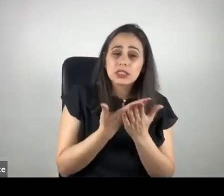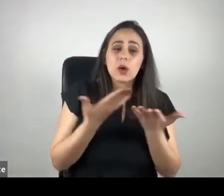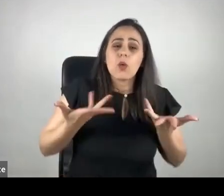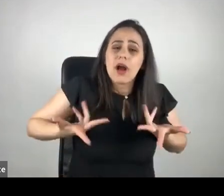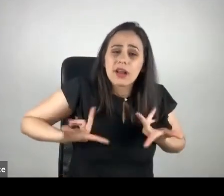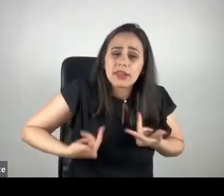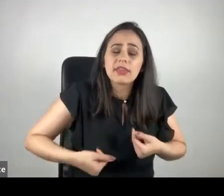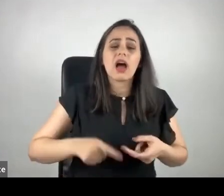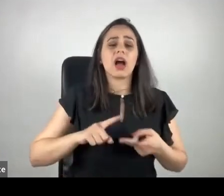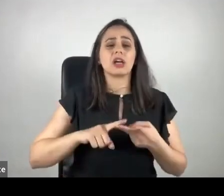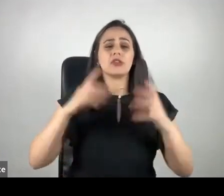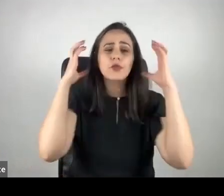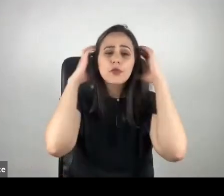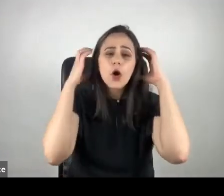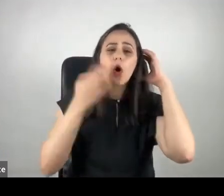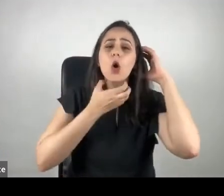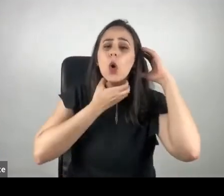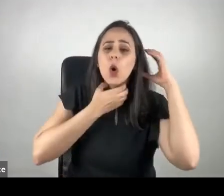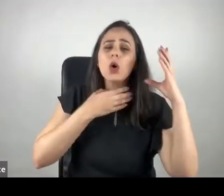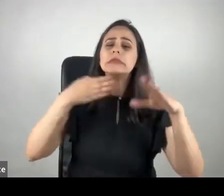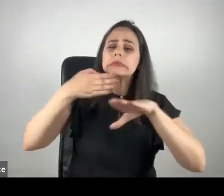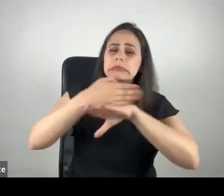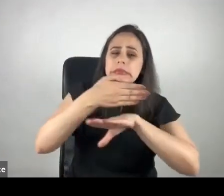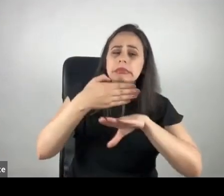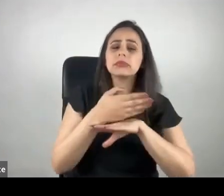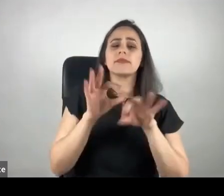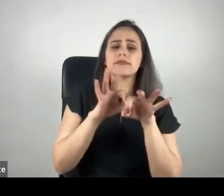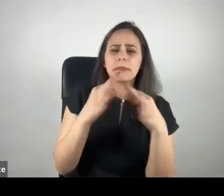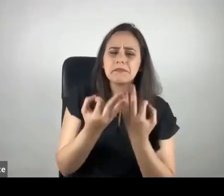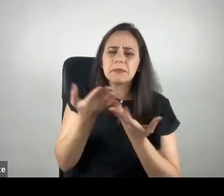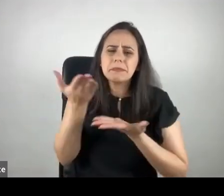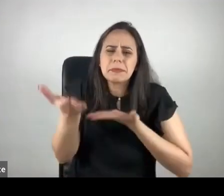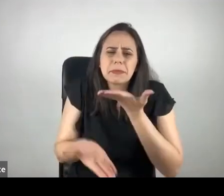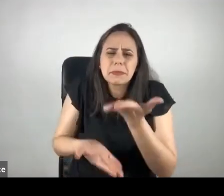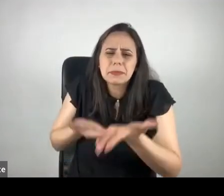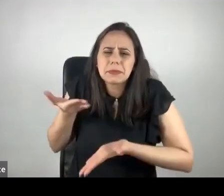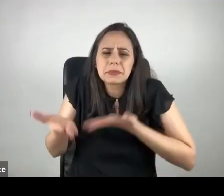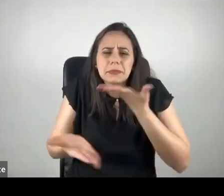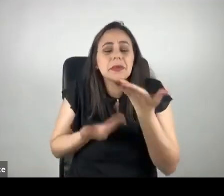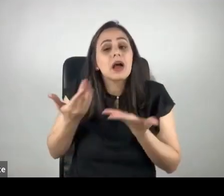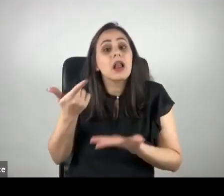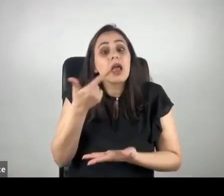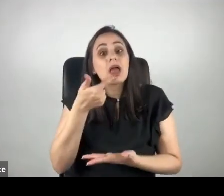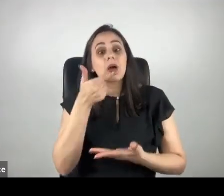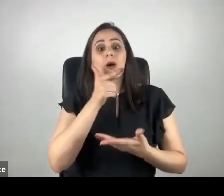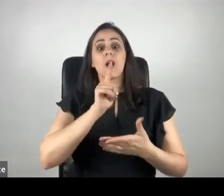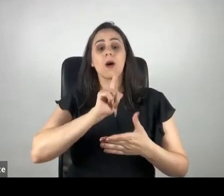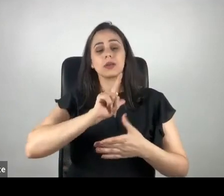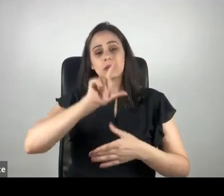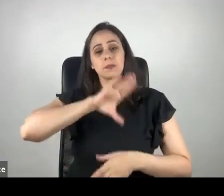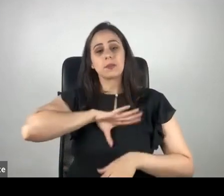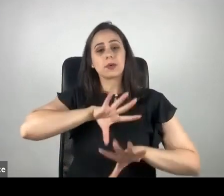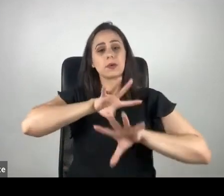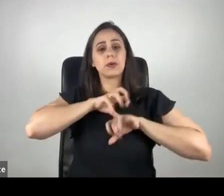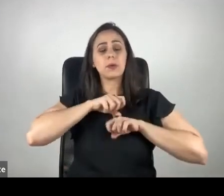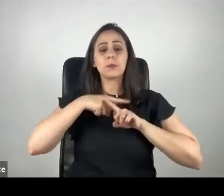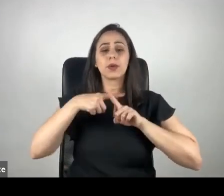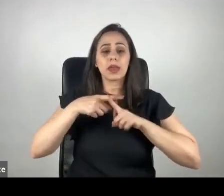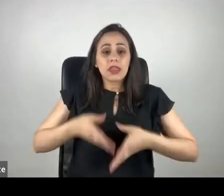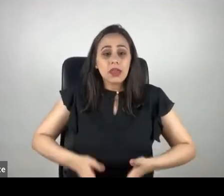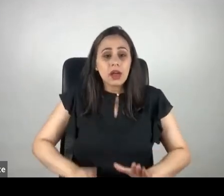atendimento fonoaudiológico, para poder aprender o português, que não é uma língua natural para quem nasce surdo.